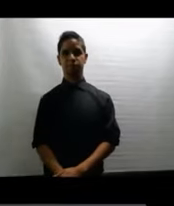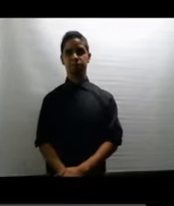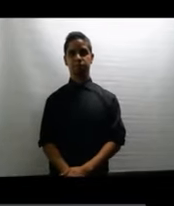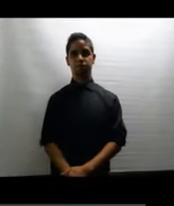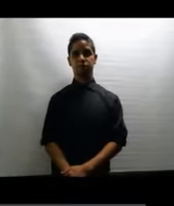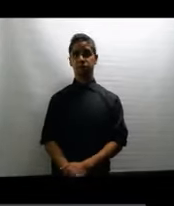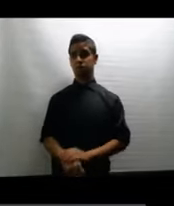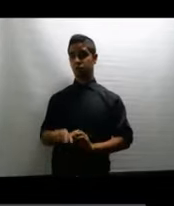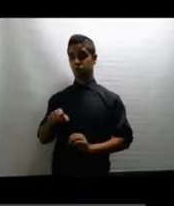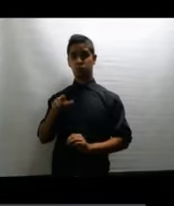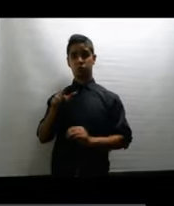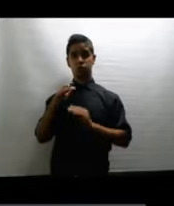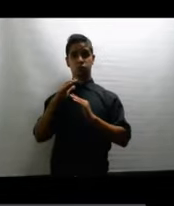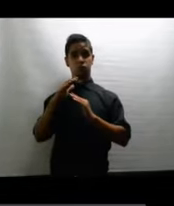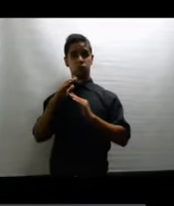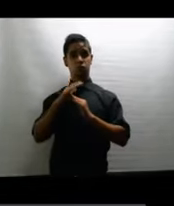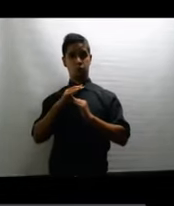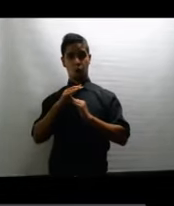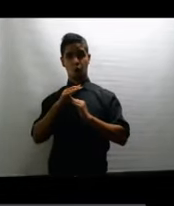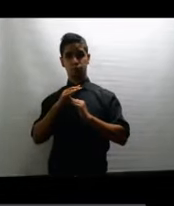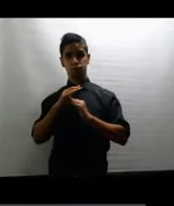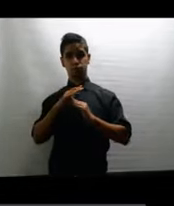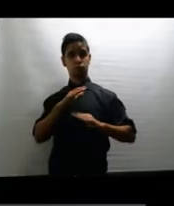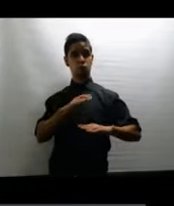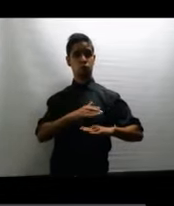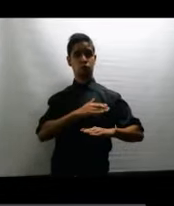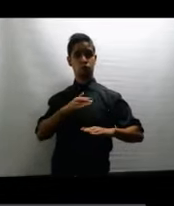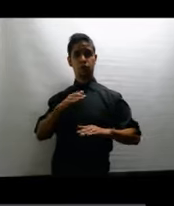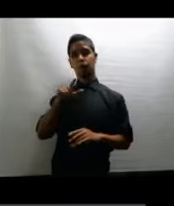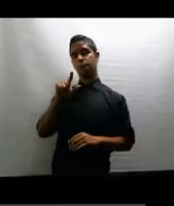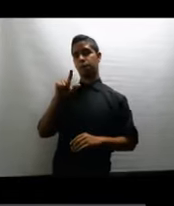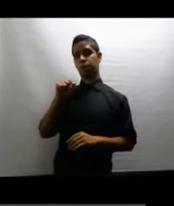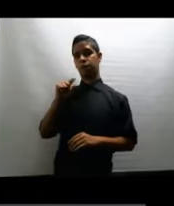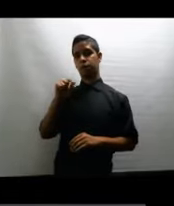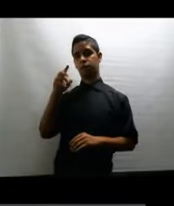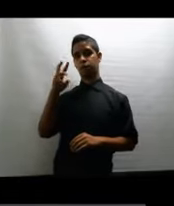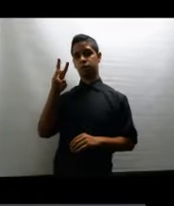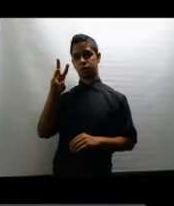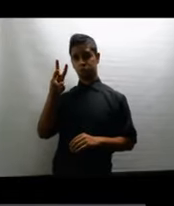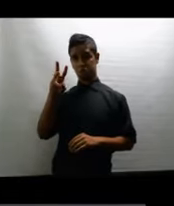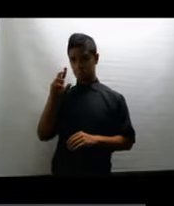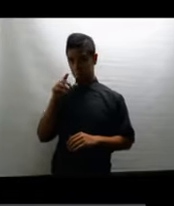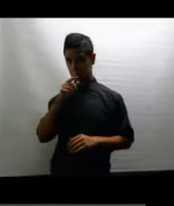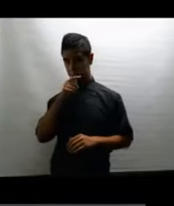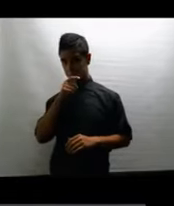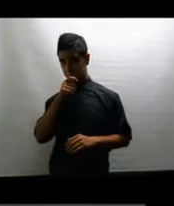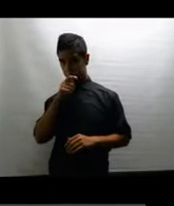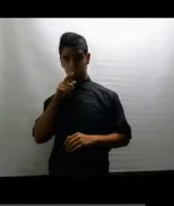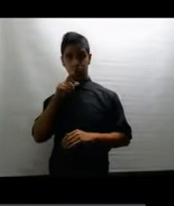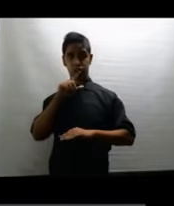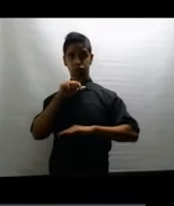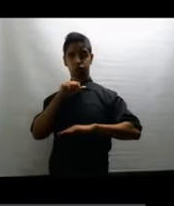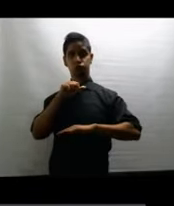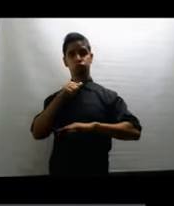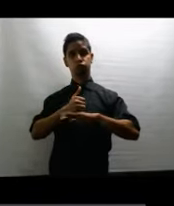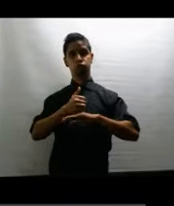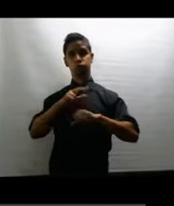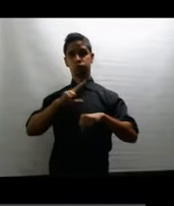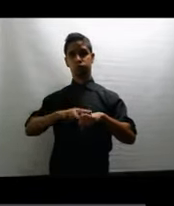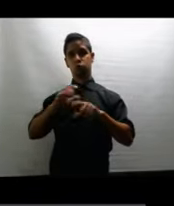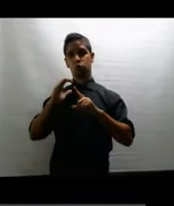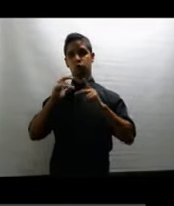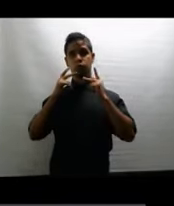De las 20 producciones, las mejores 20 producciones de 2016. De la Fundación Nacional para la Cultura